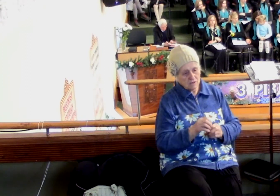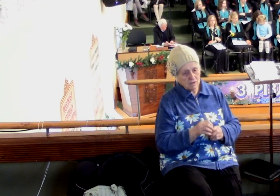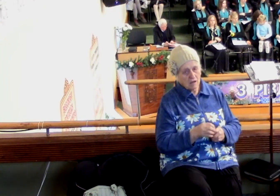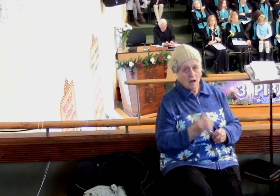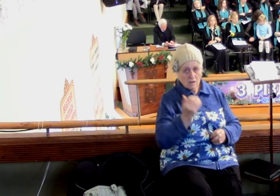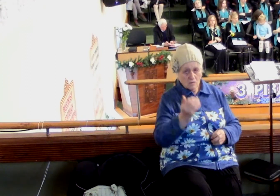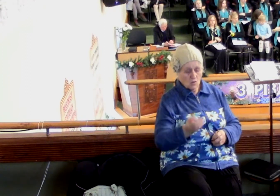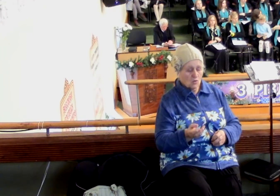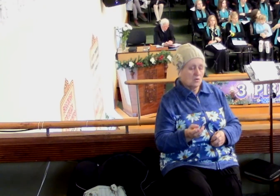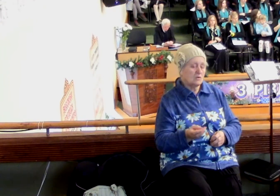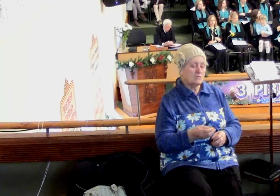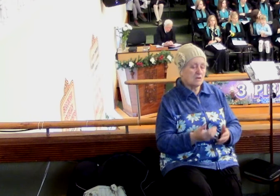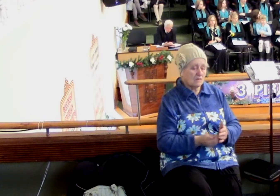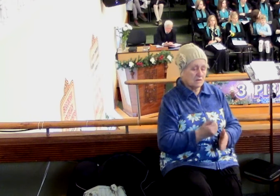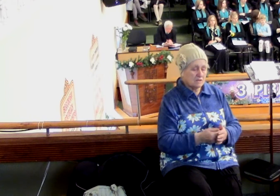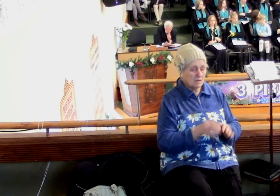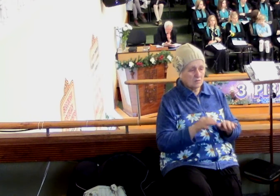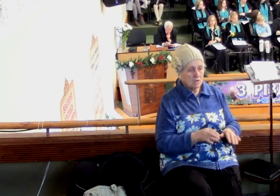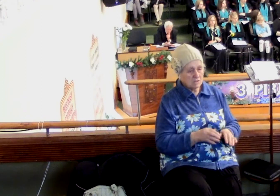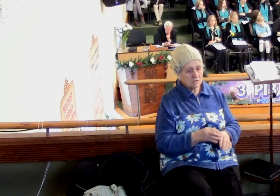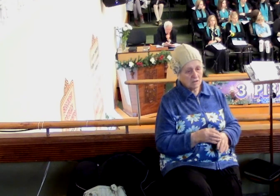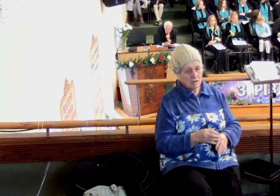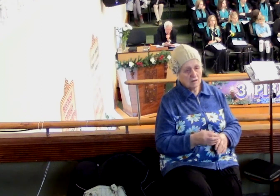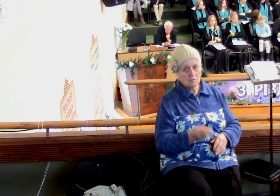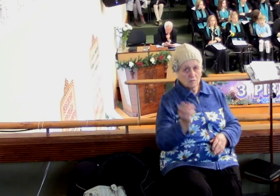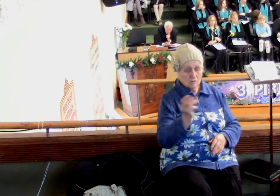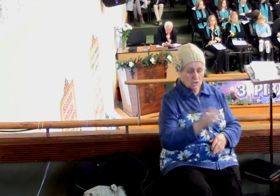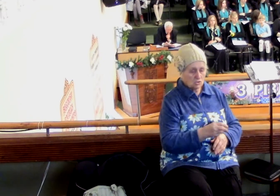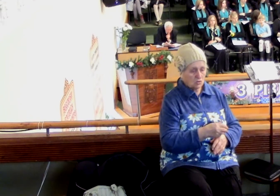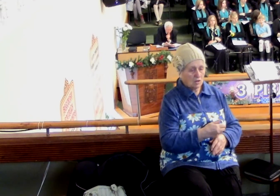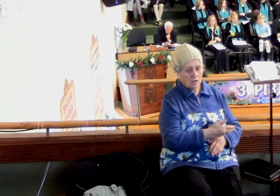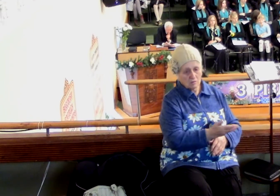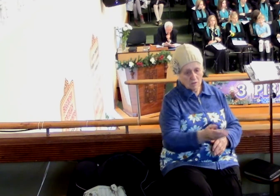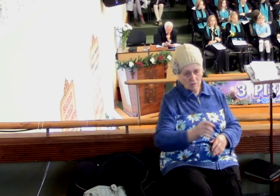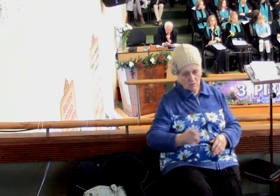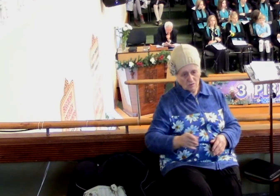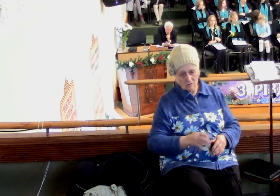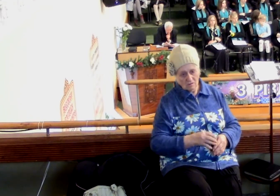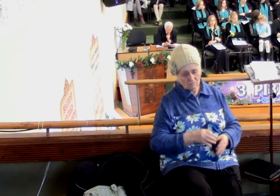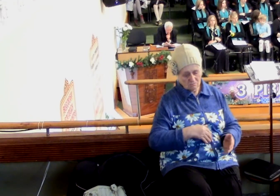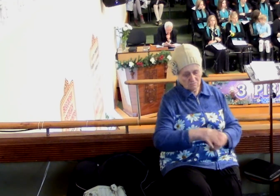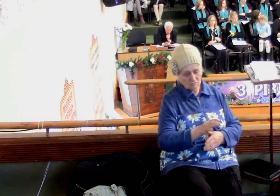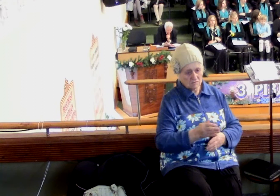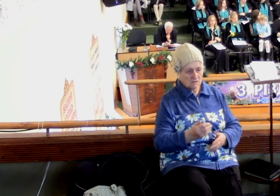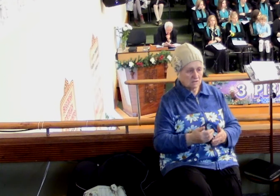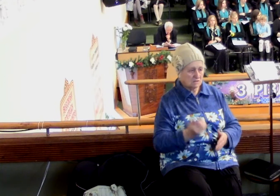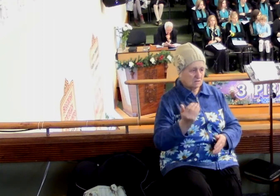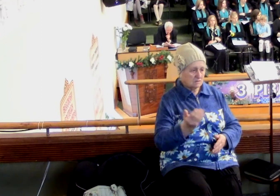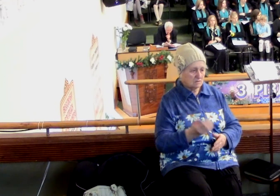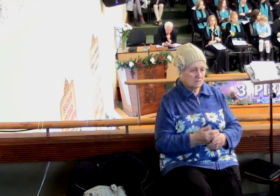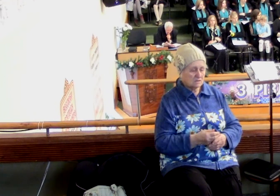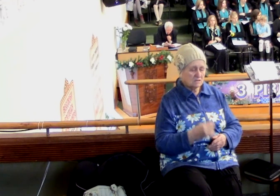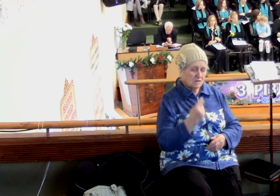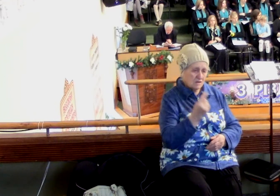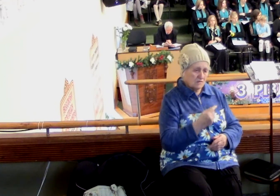доме. Пришел, а мы не приняли его. И только хлеб и кроха на соломе. Ни